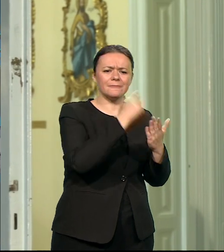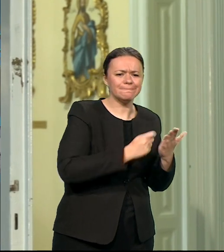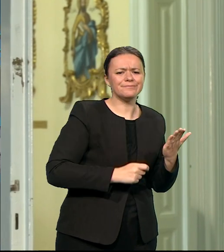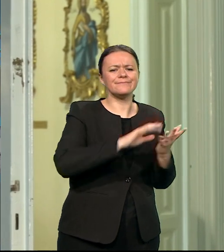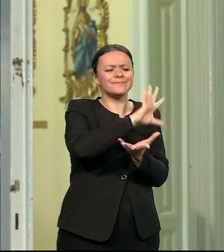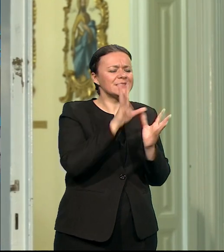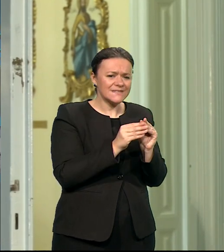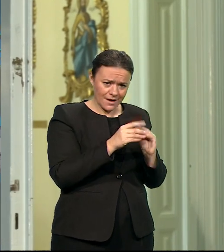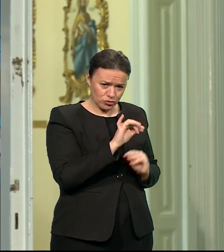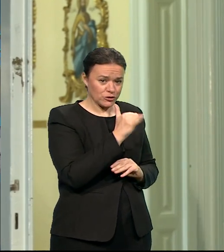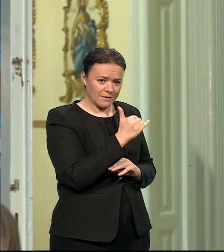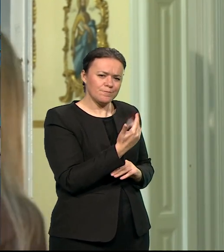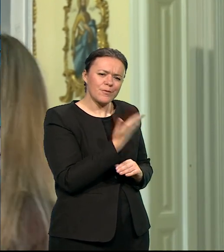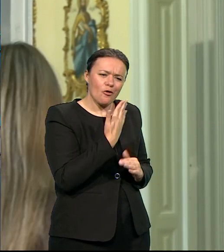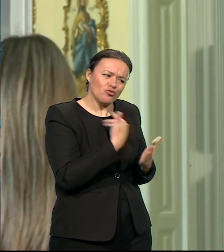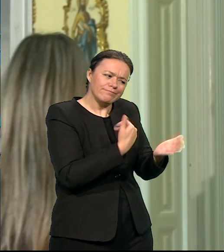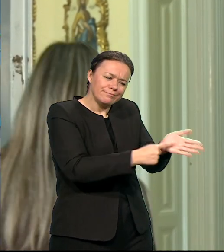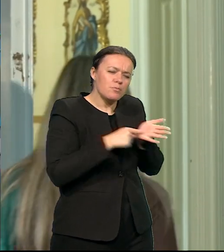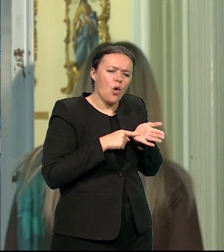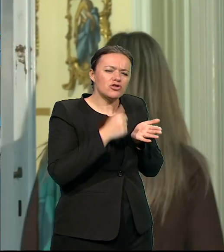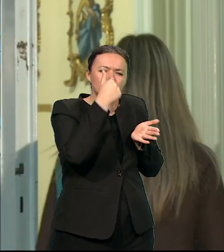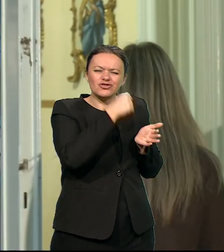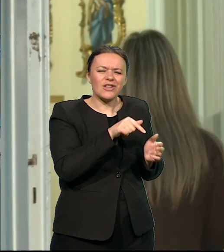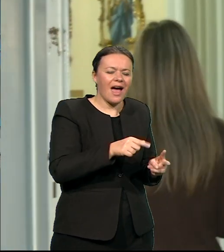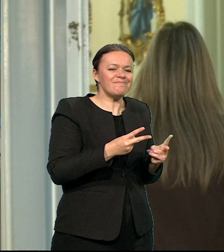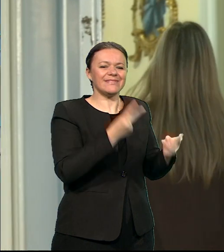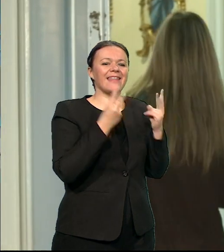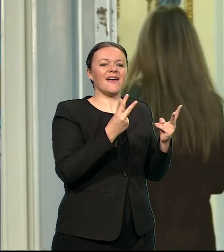pokažete bar ona najznačajnija dva. Može, pa da krenemo.